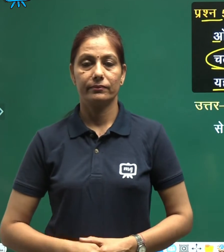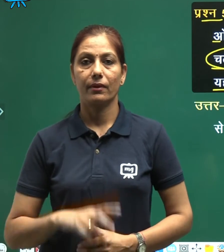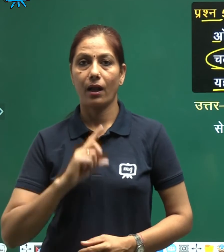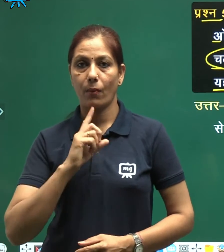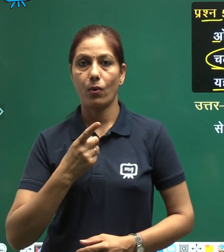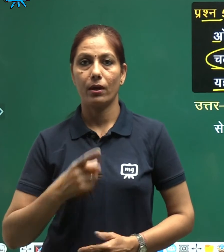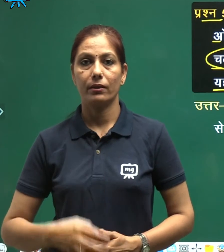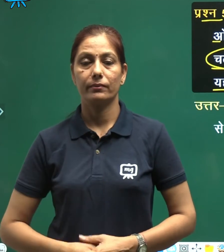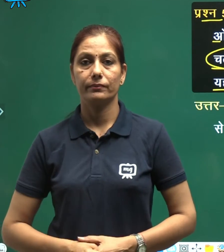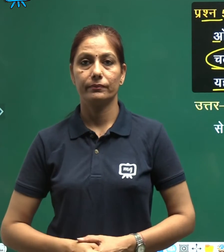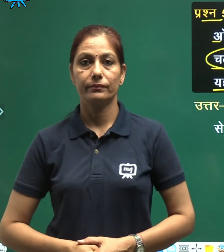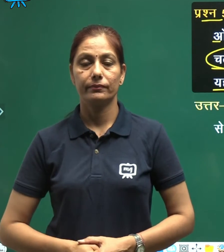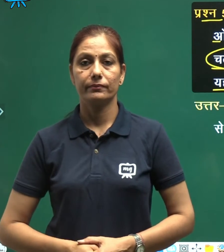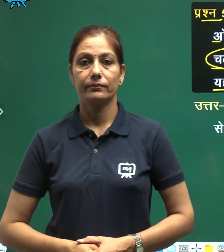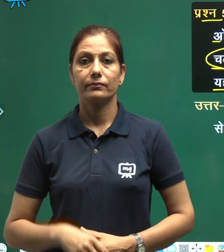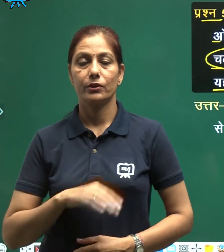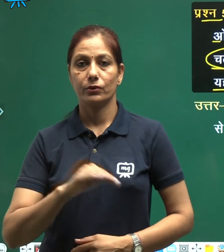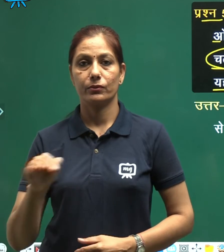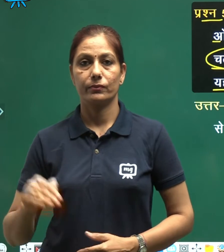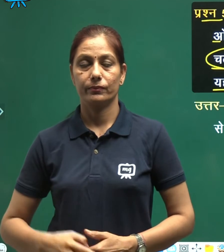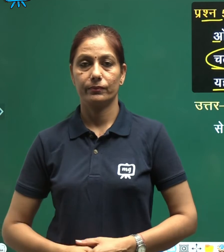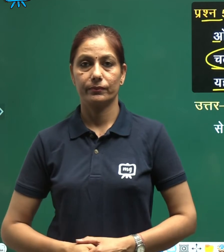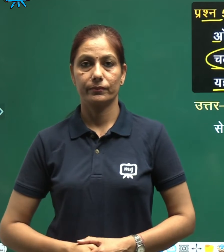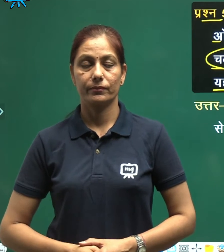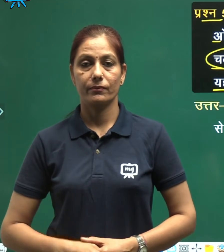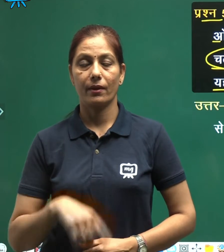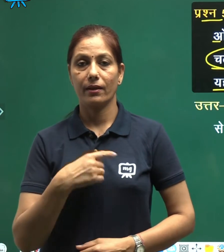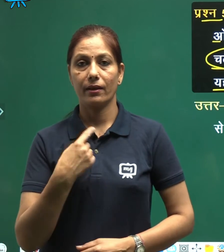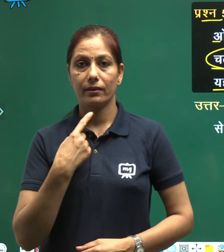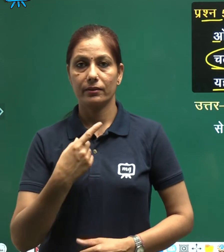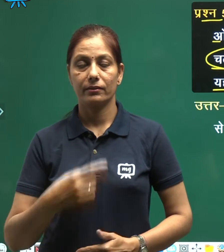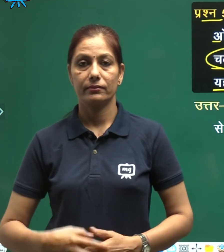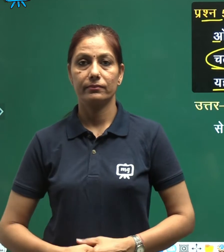कहा? बच्चों, यह कथन